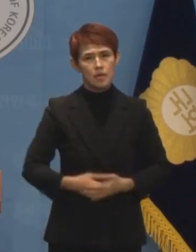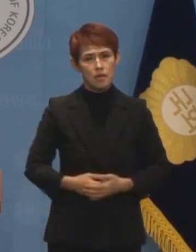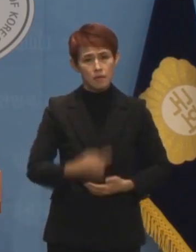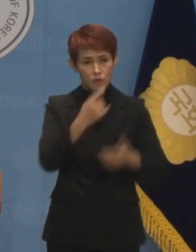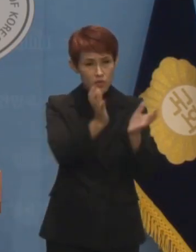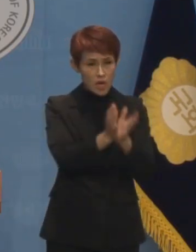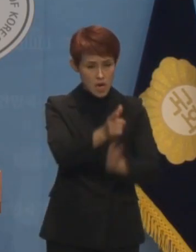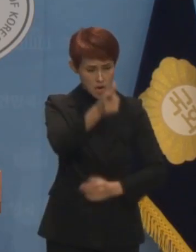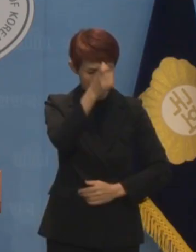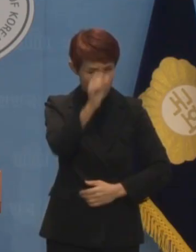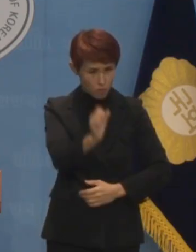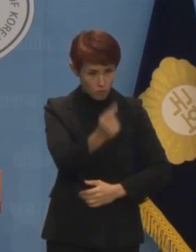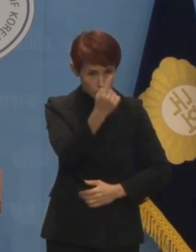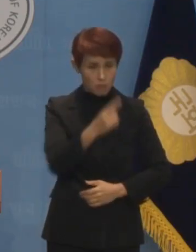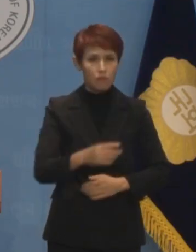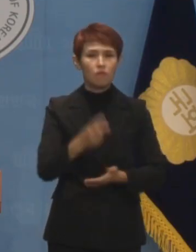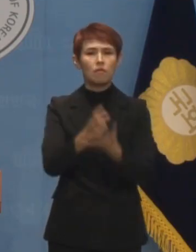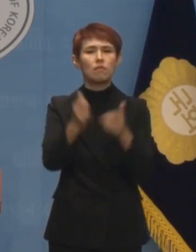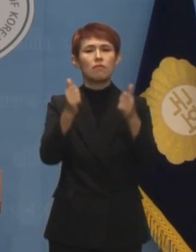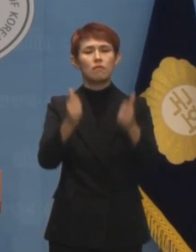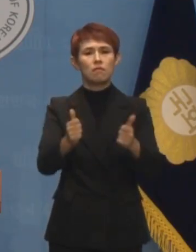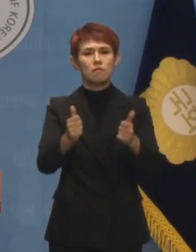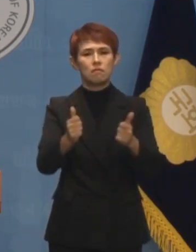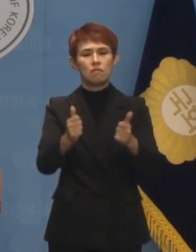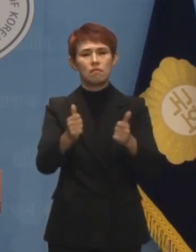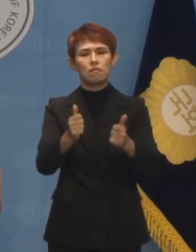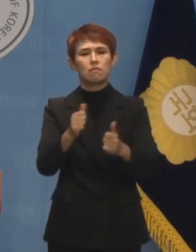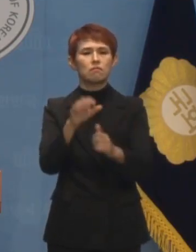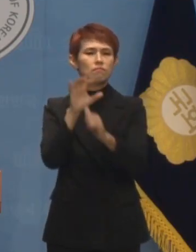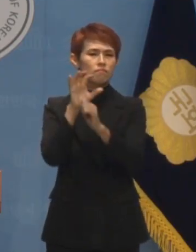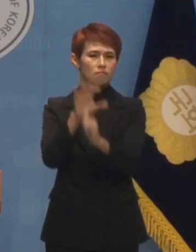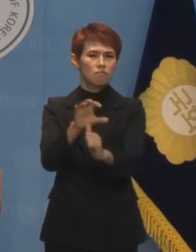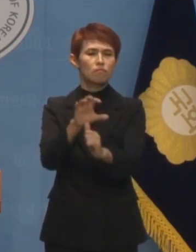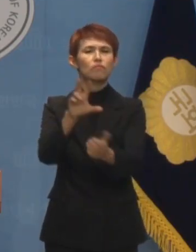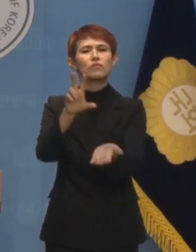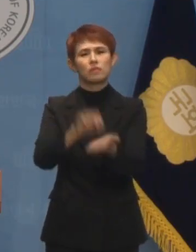마비가 장기화될 조짐마저 보입니다.